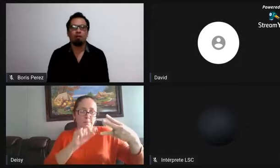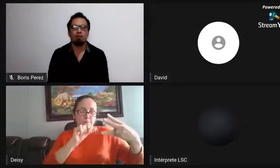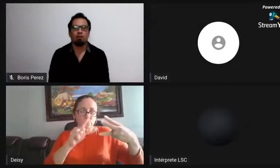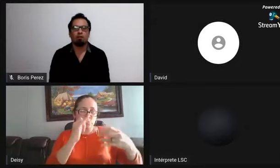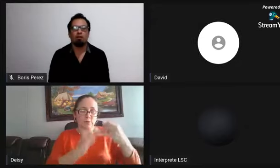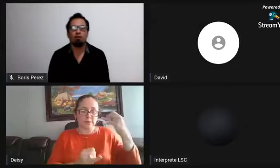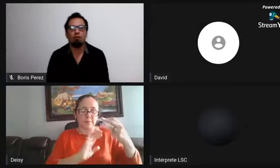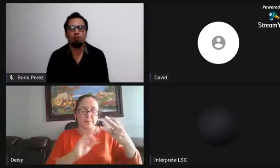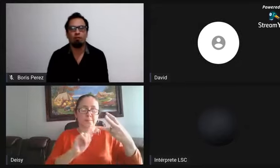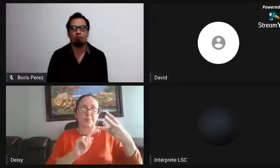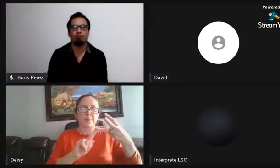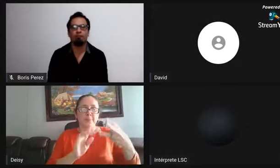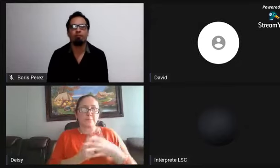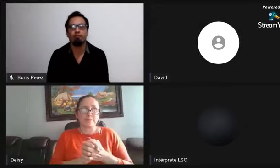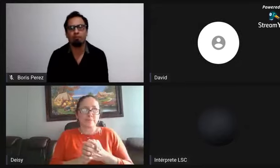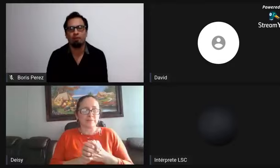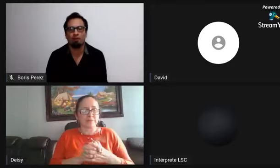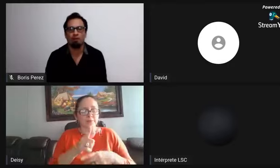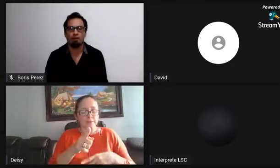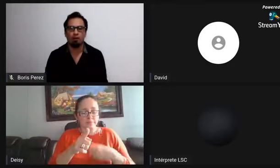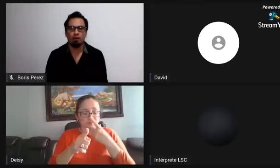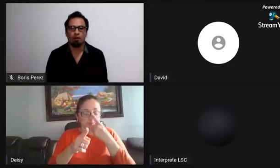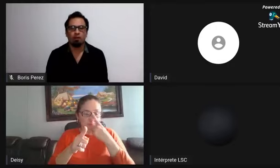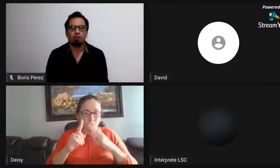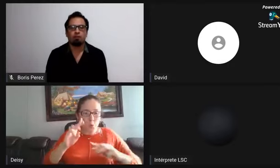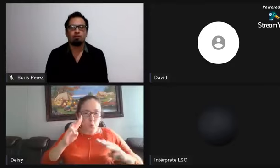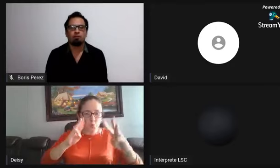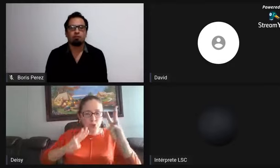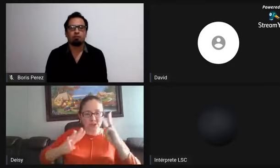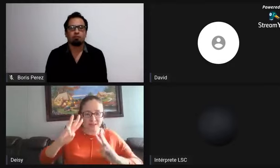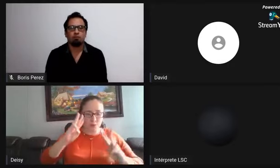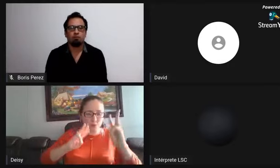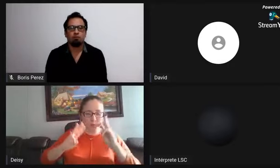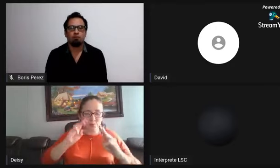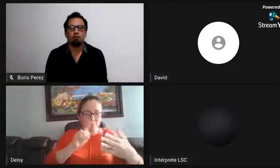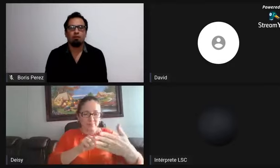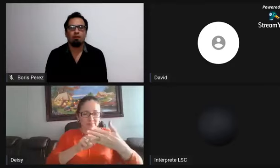crisis. Bueno, y una tercera y última pregunta.